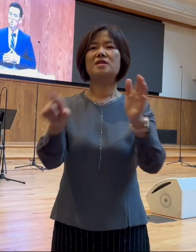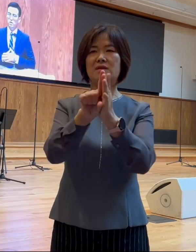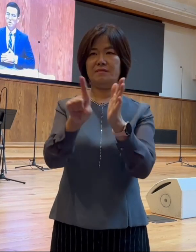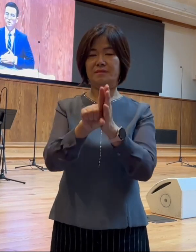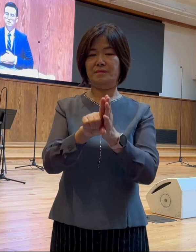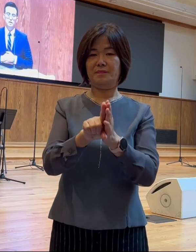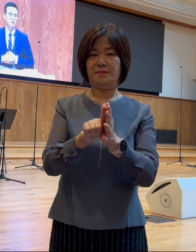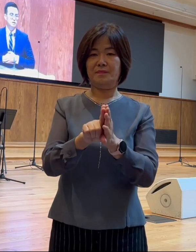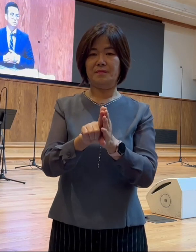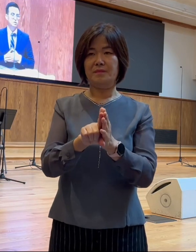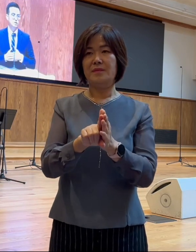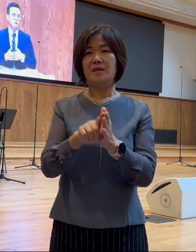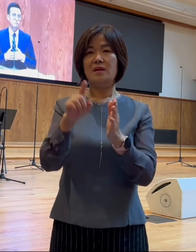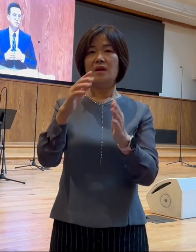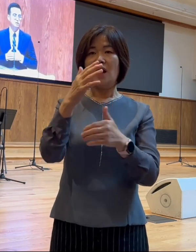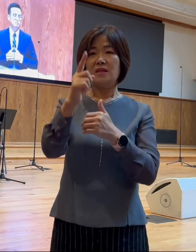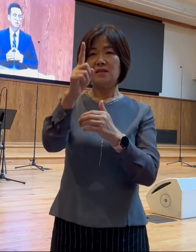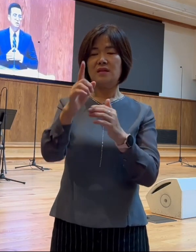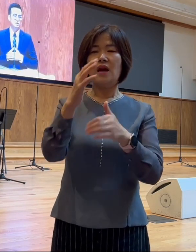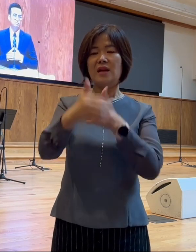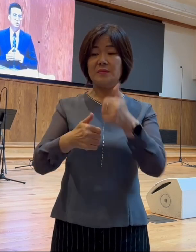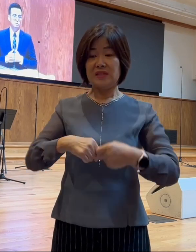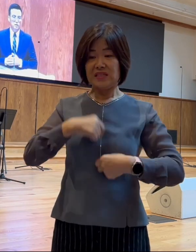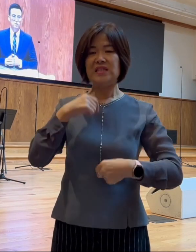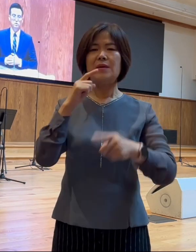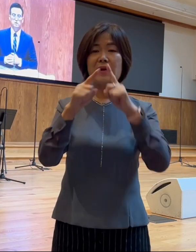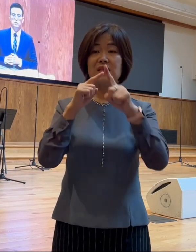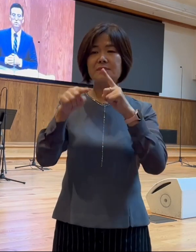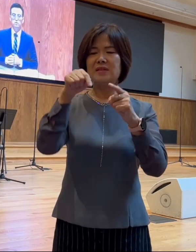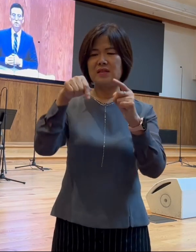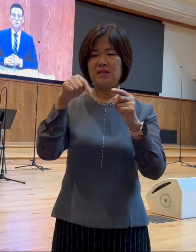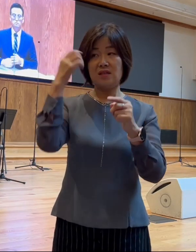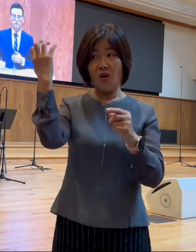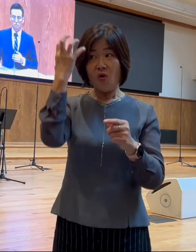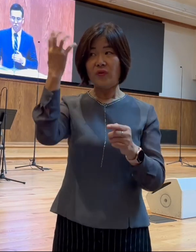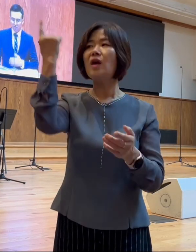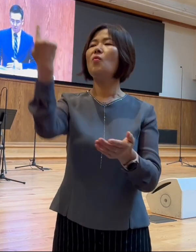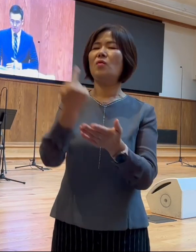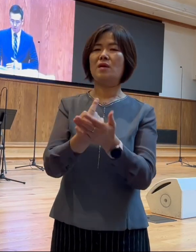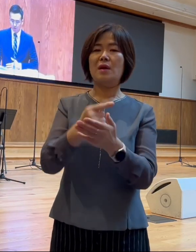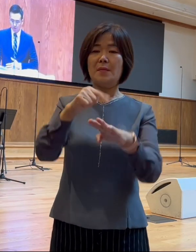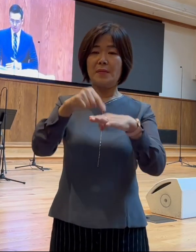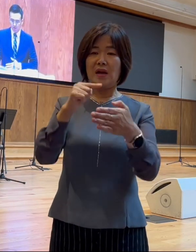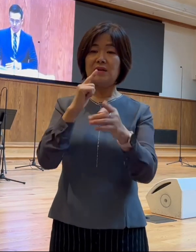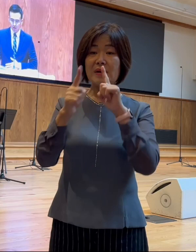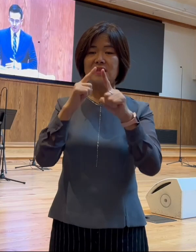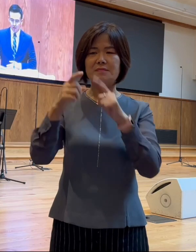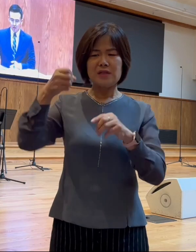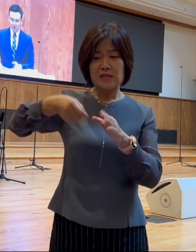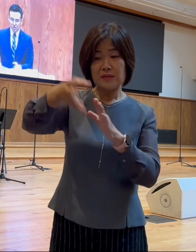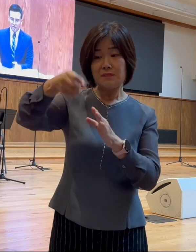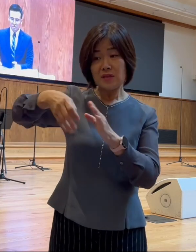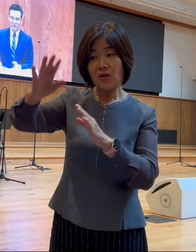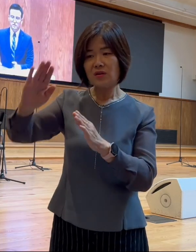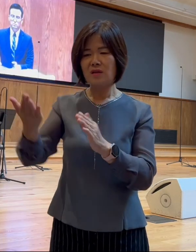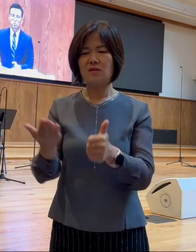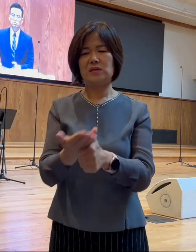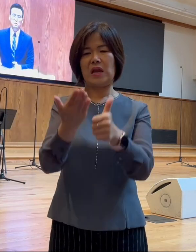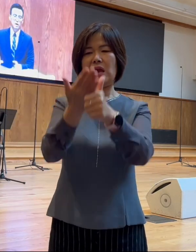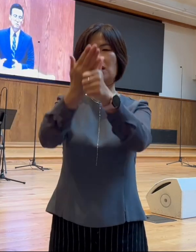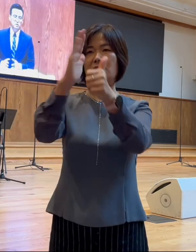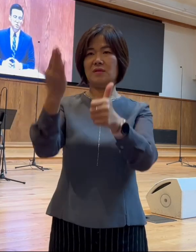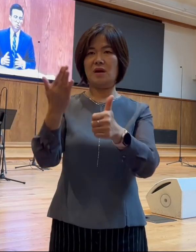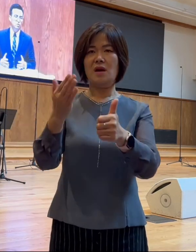사람의 영에 그 하나님의 진리의 말씀이 임하는 거잖아요. 그 말씀이 심겨지는 거잖아요. 그 진리의 말씀으로